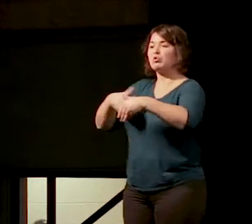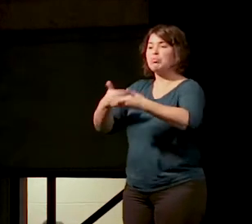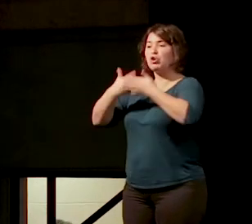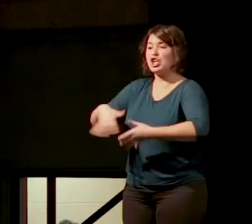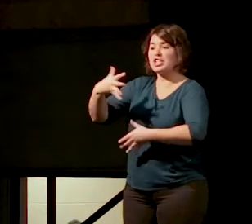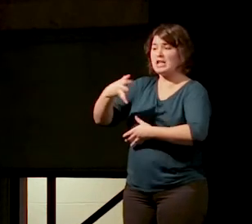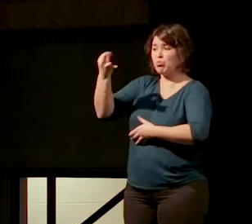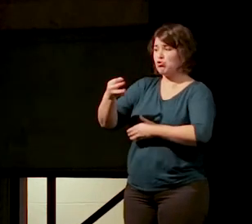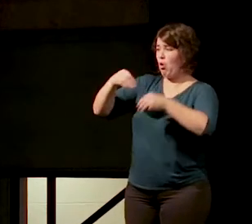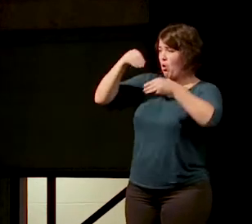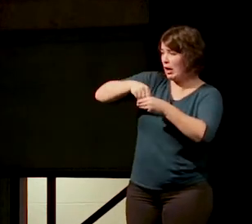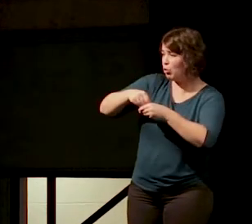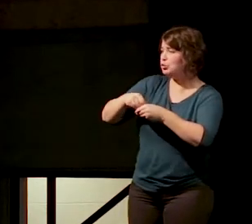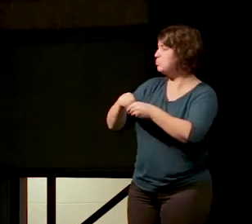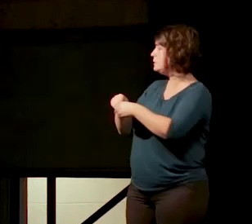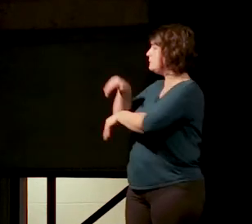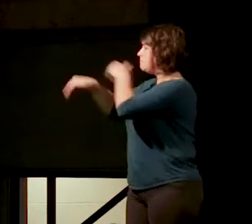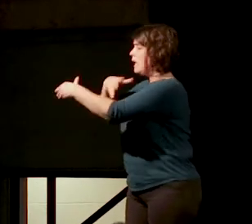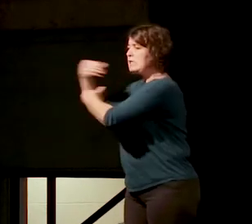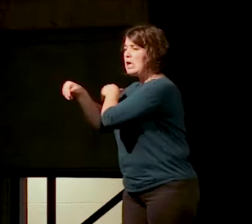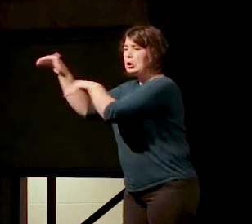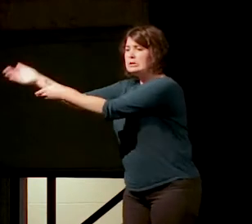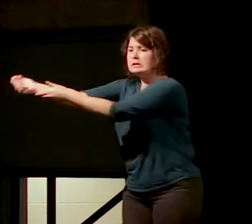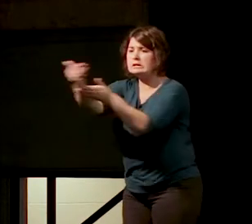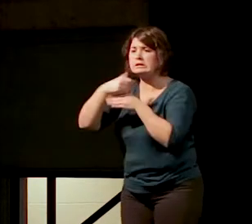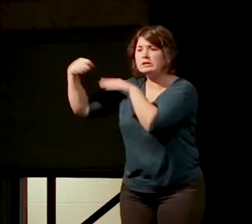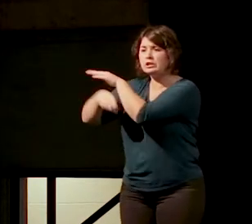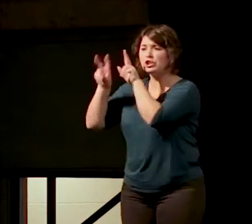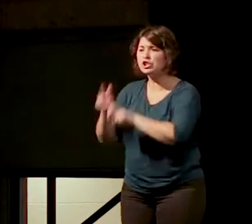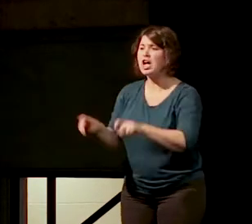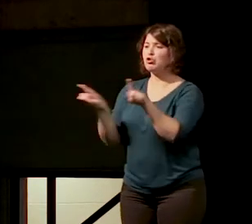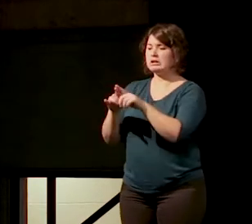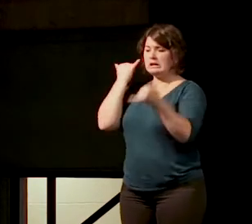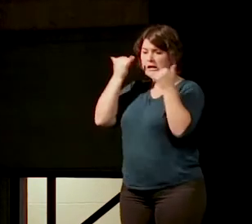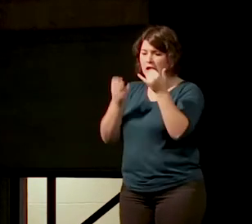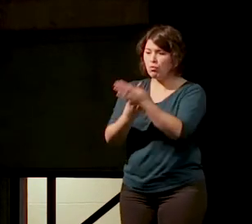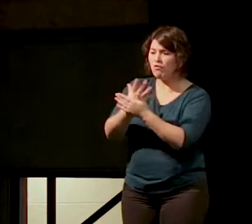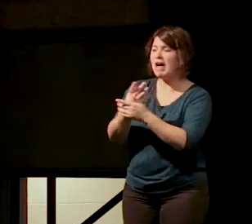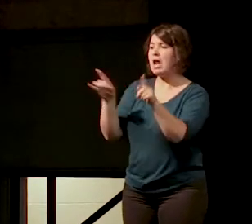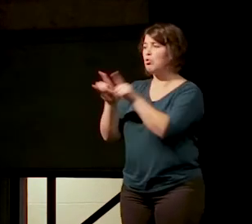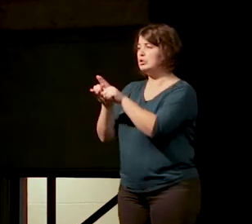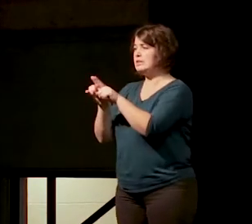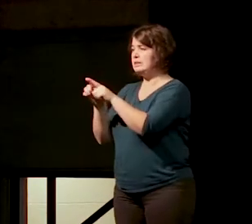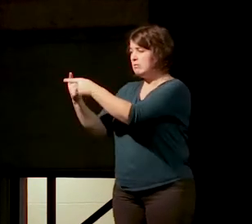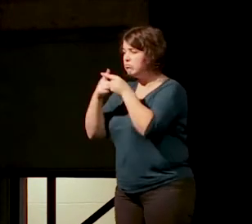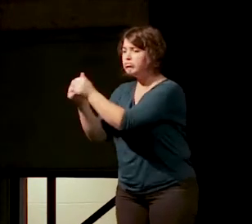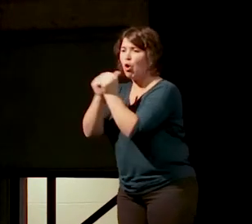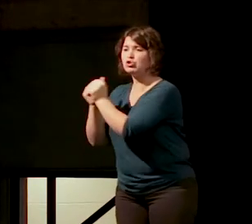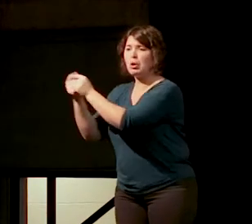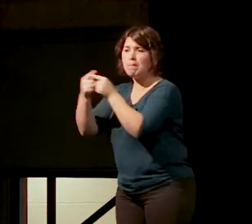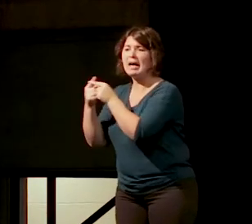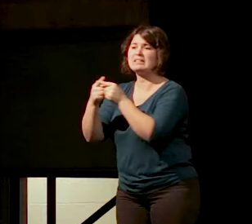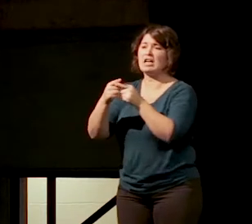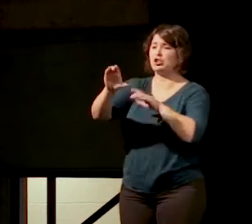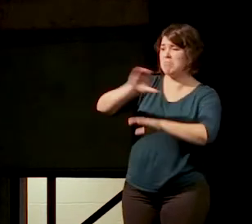fonctionnement, recherche de financement extérieur, de portage innovant, mutualisation, mécénat d'entreprise, régie publicitaire